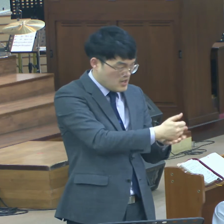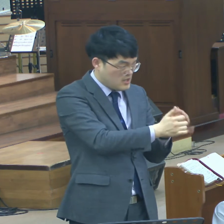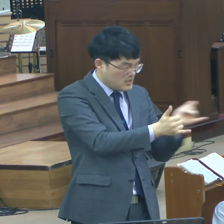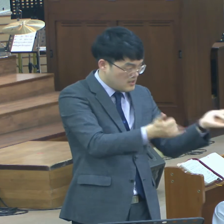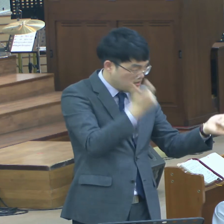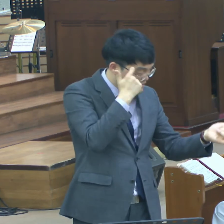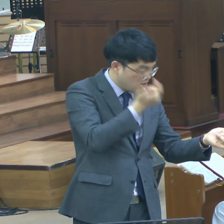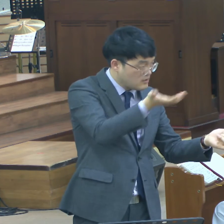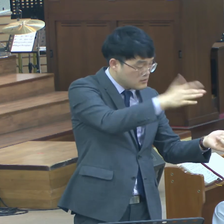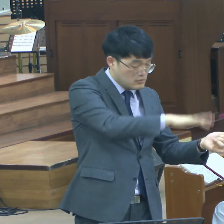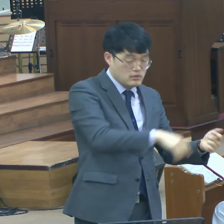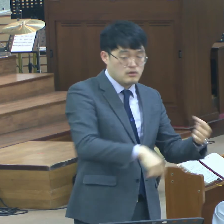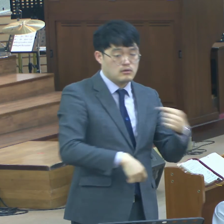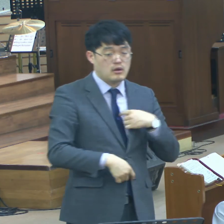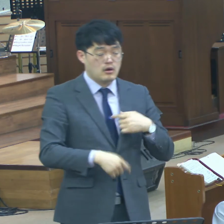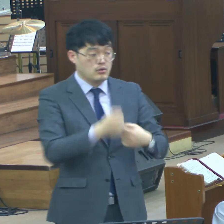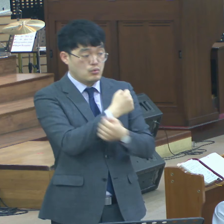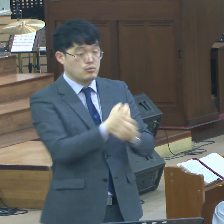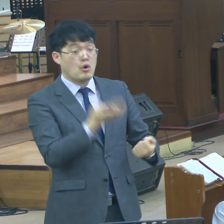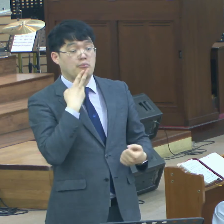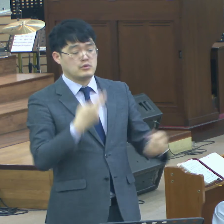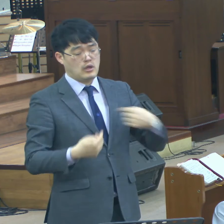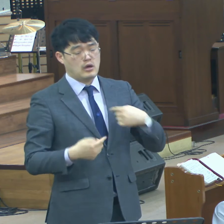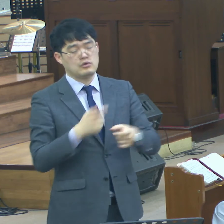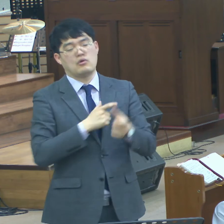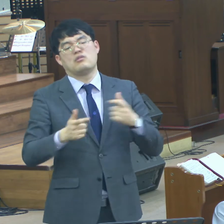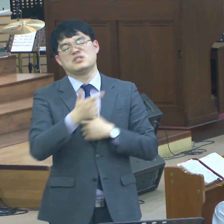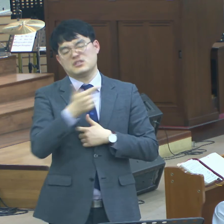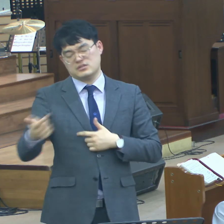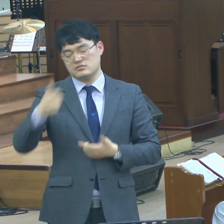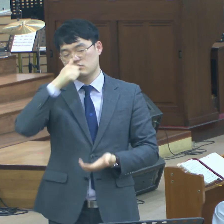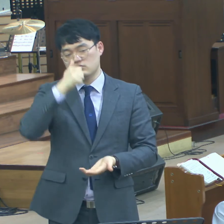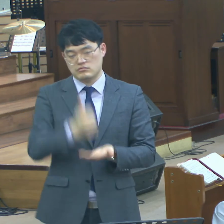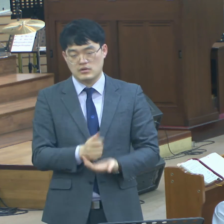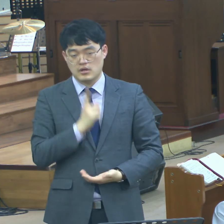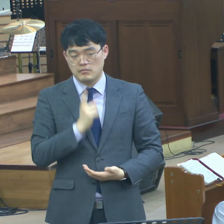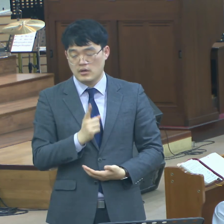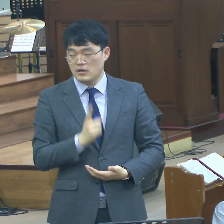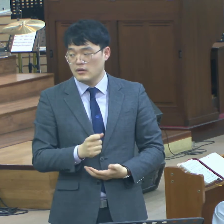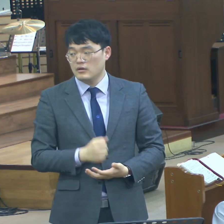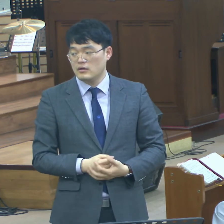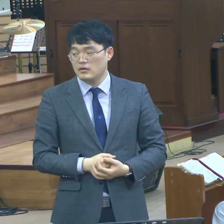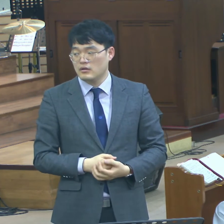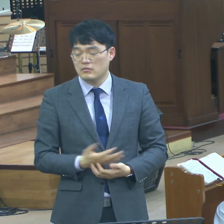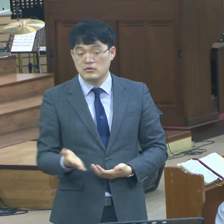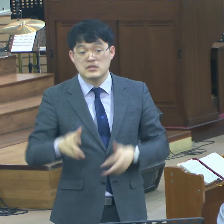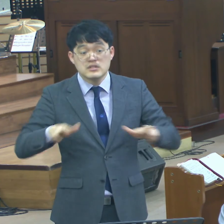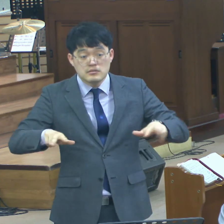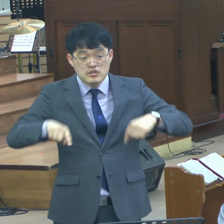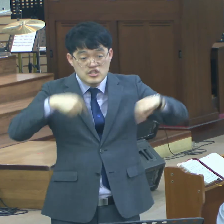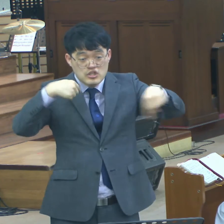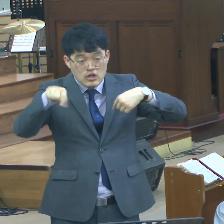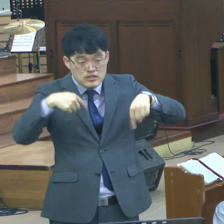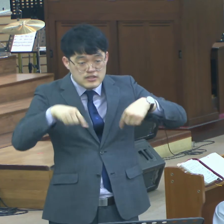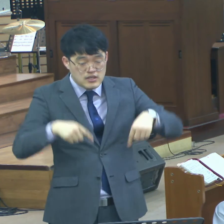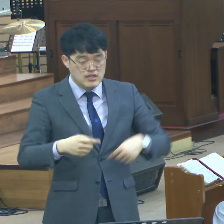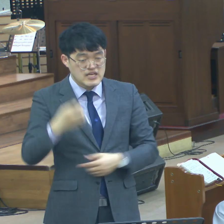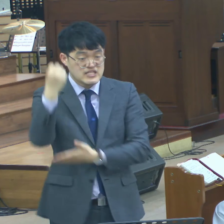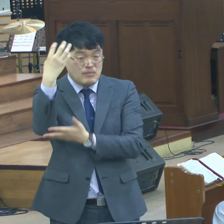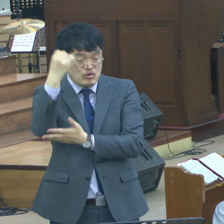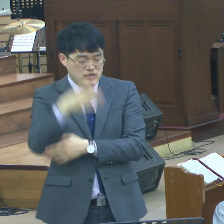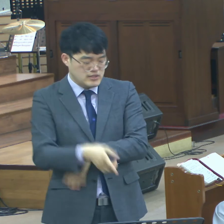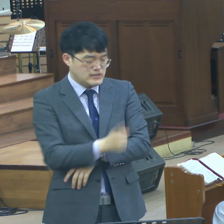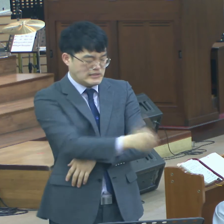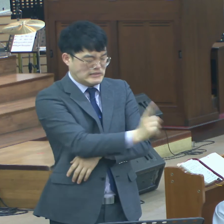성경은 계속 강조해요. 오늘도 계속 정치하는 분에 대해 손가락질하고 신문 보면서 혀를